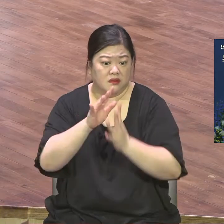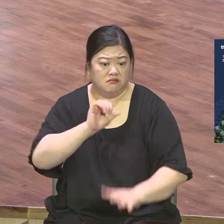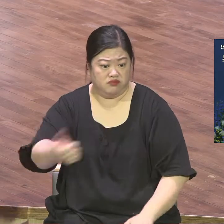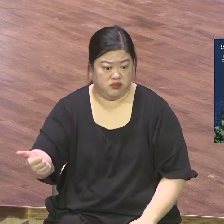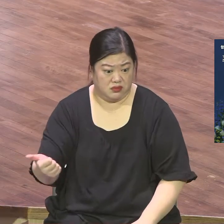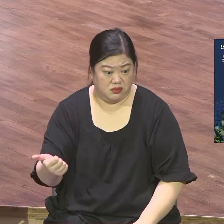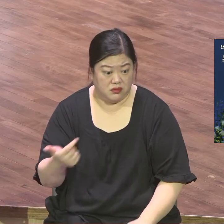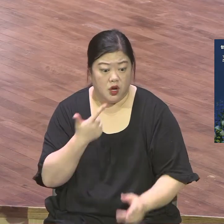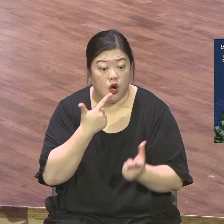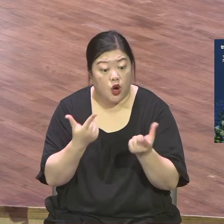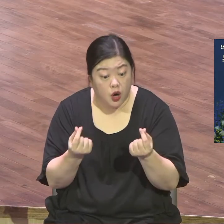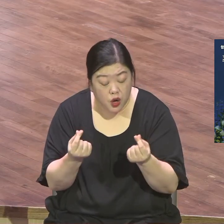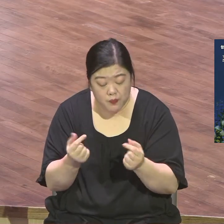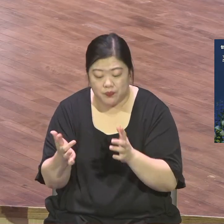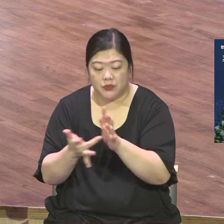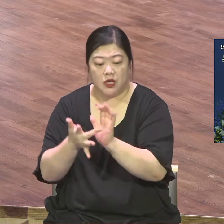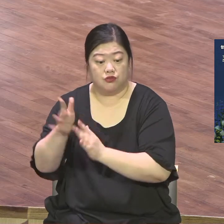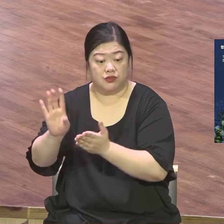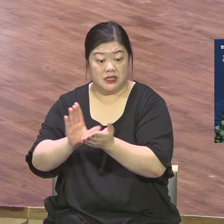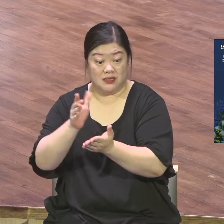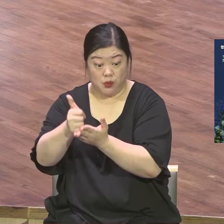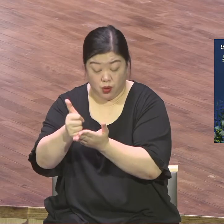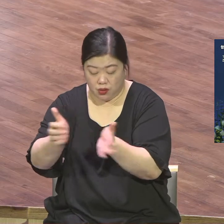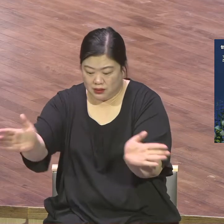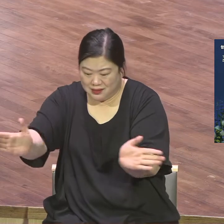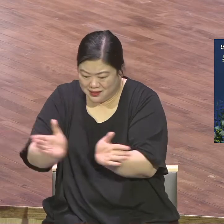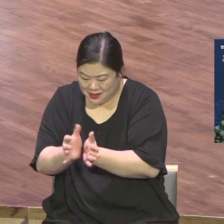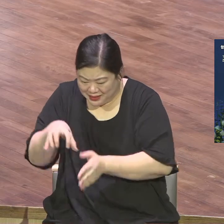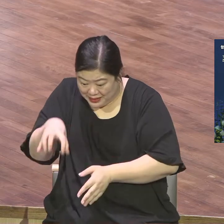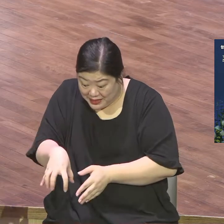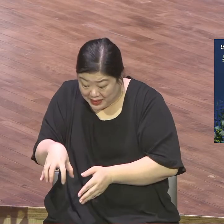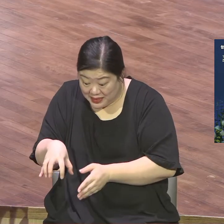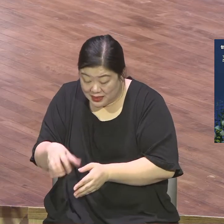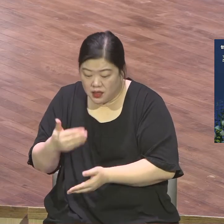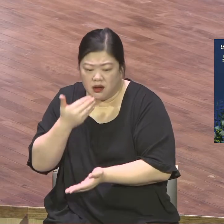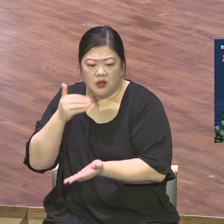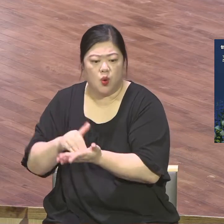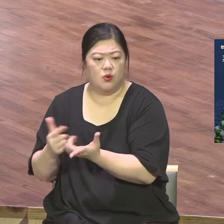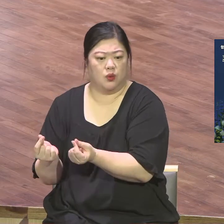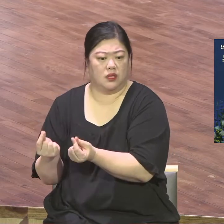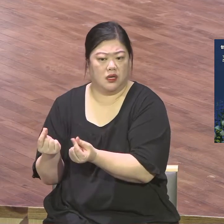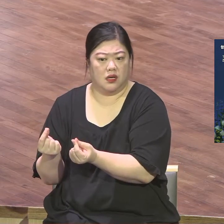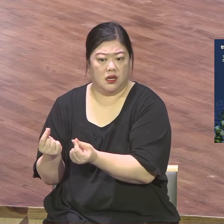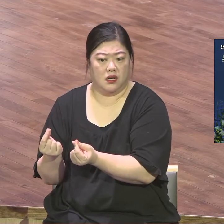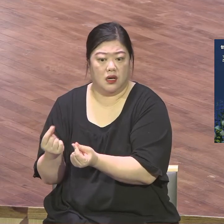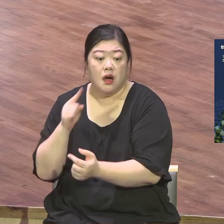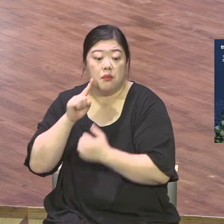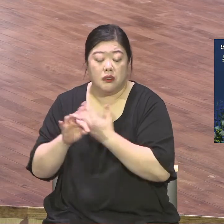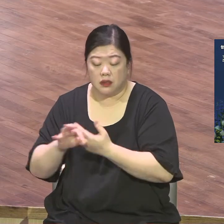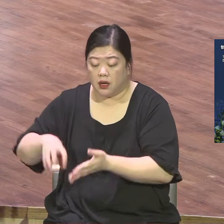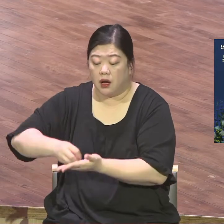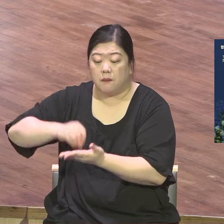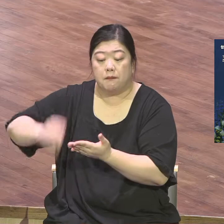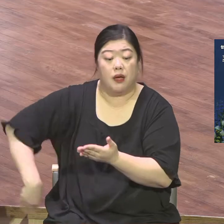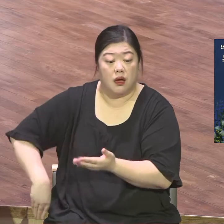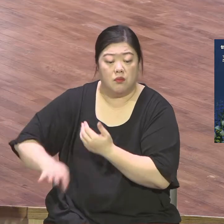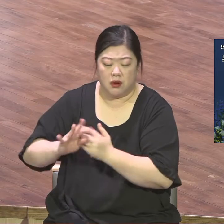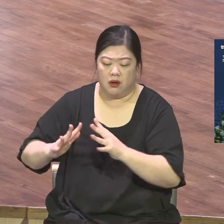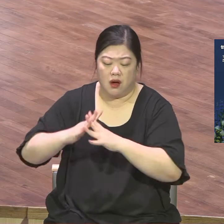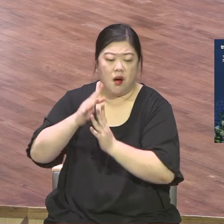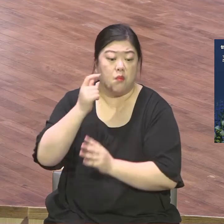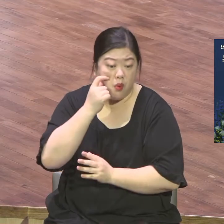그리스도가 없는 신앙생활 하지 마시기 바랍니다. 예수 그리스도가 없으니까 다른 걸로 쳐 다른 걸로 다른 걸로